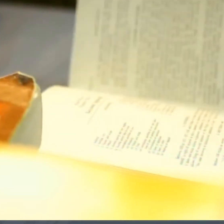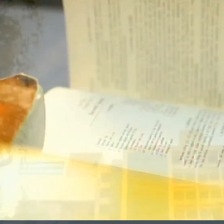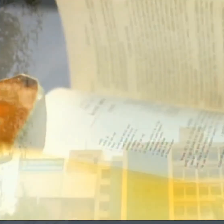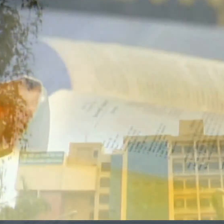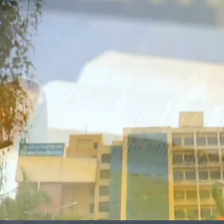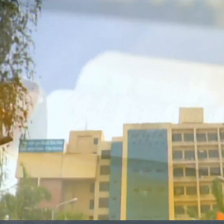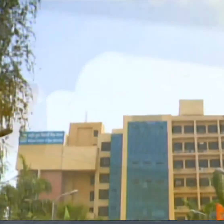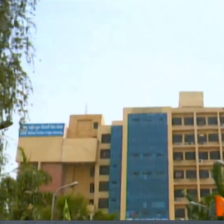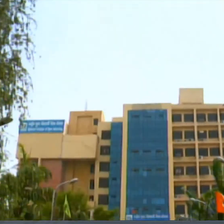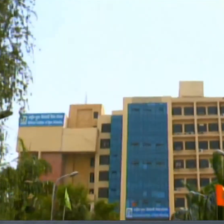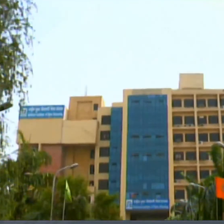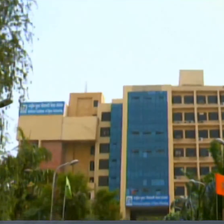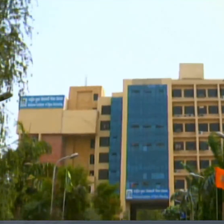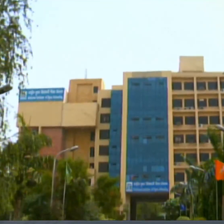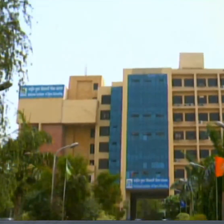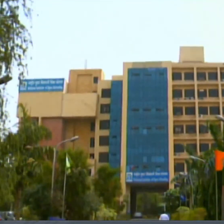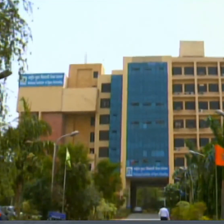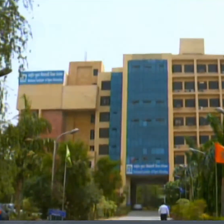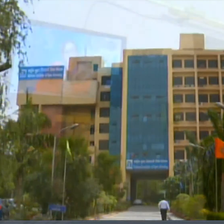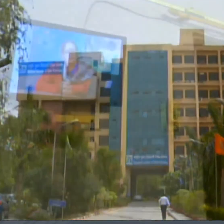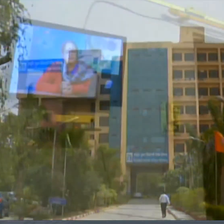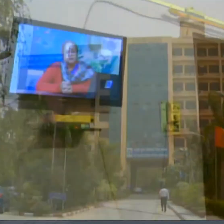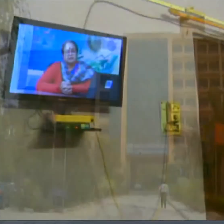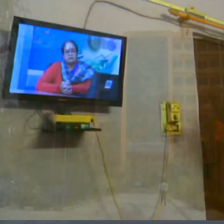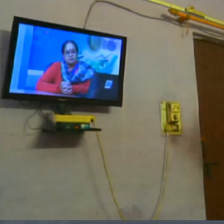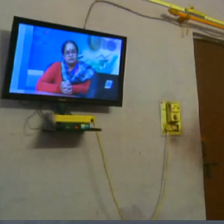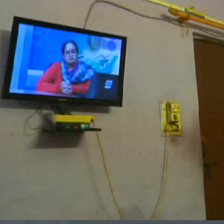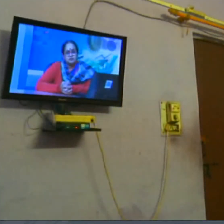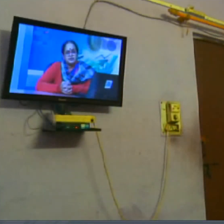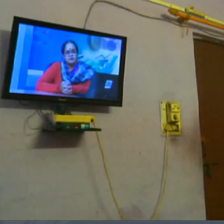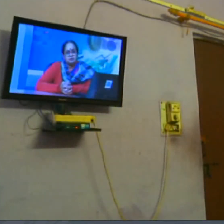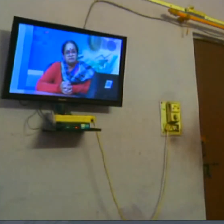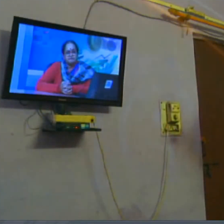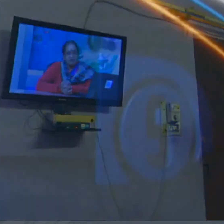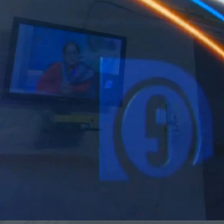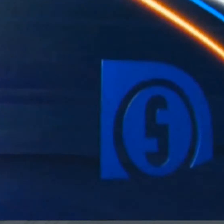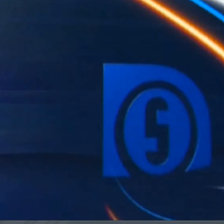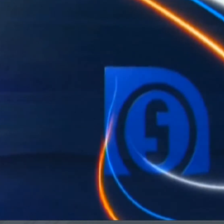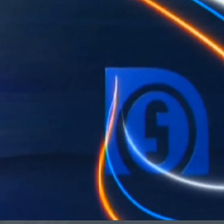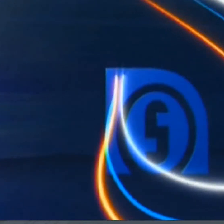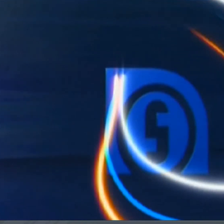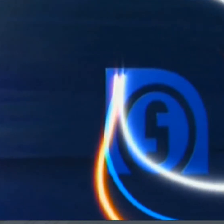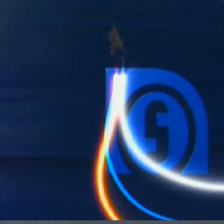शिक्षा का जिम्मा NIOS का काम, घर से शिक्षार्थियों के लिए शिक्षा हुई अब आसान।